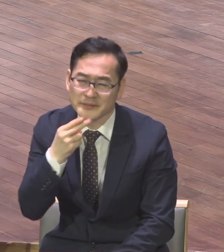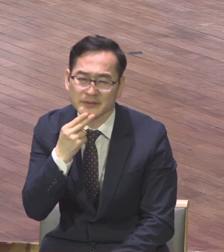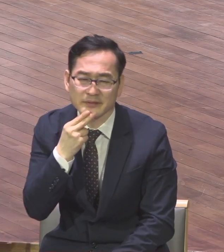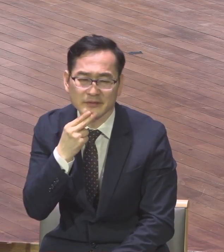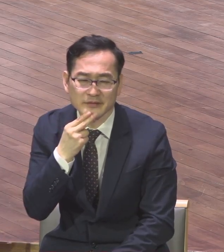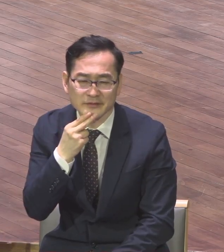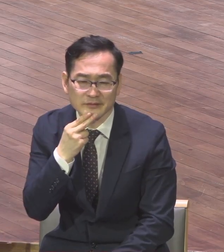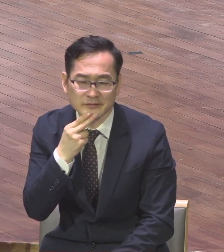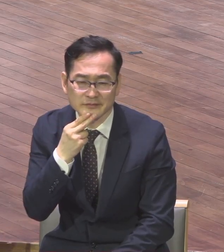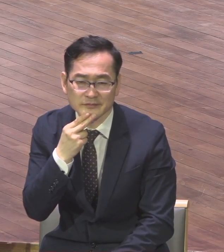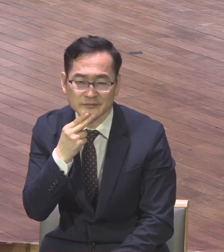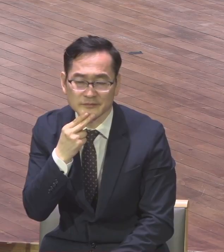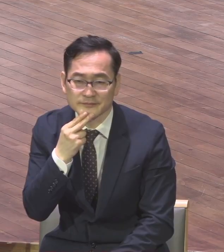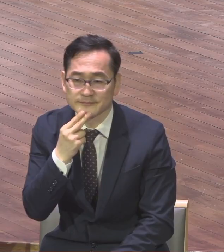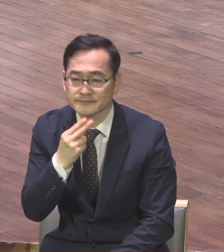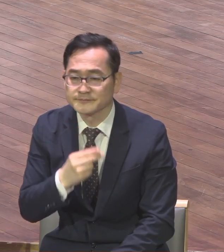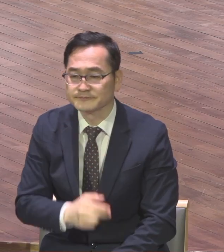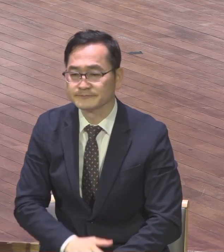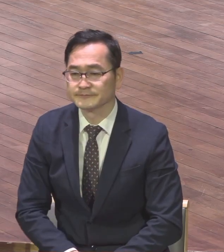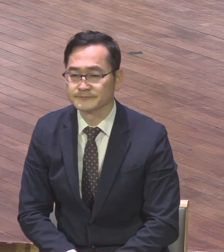않는다라고 강조했어요.